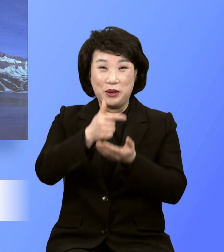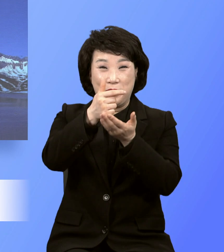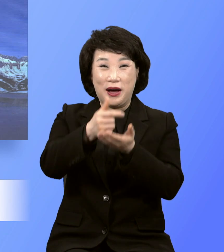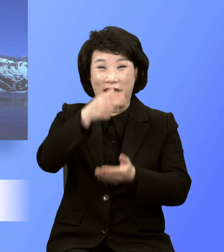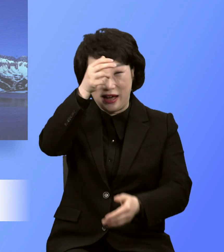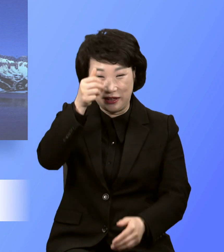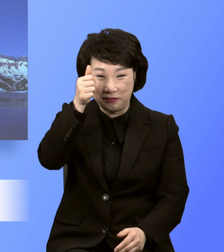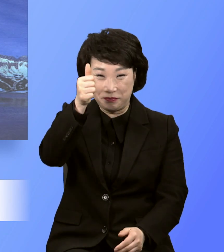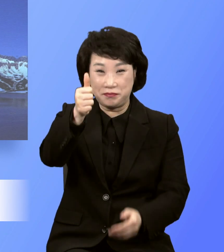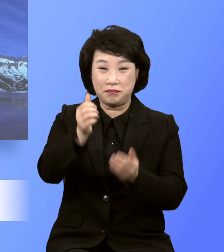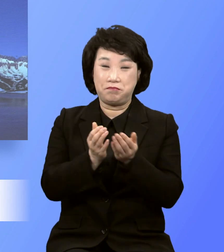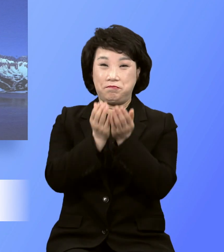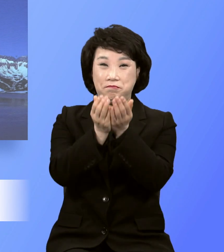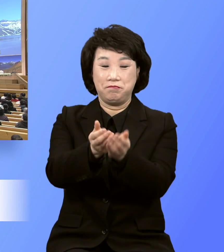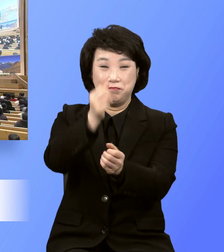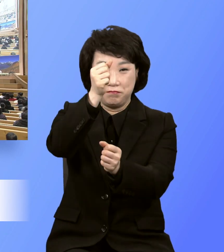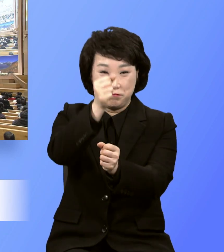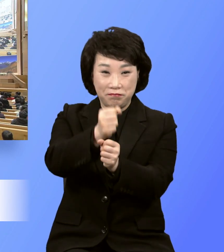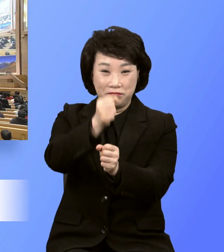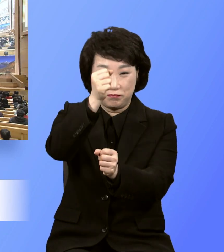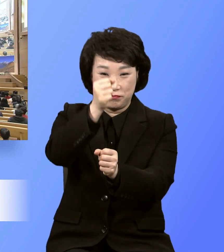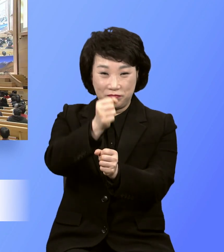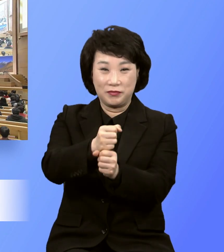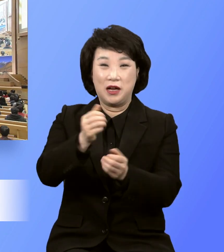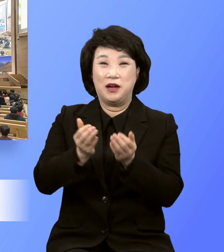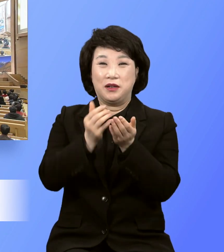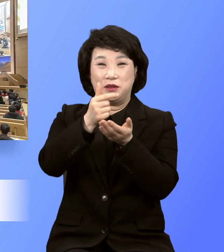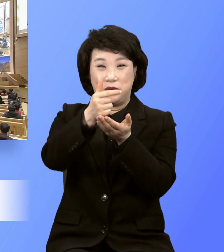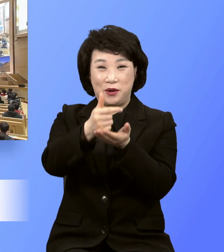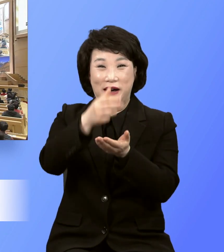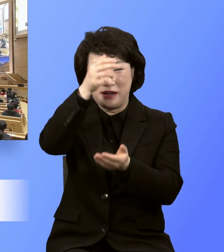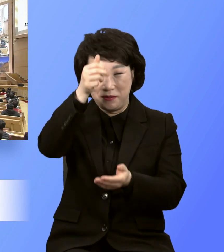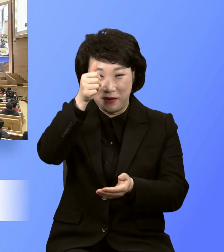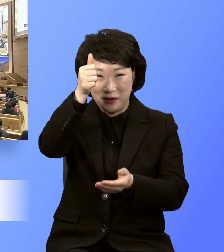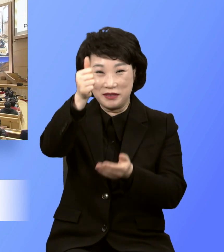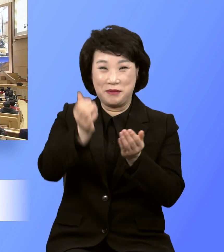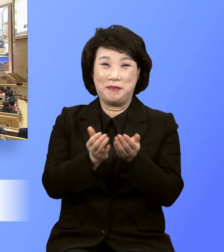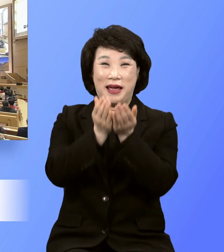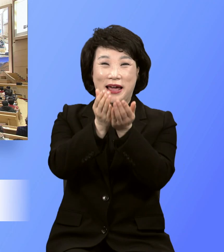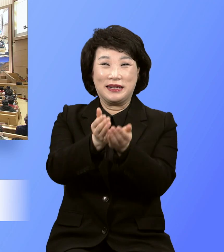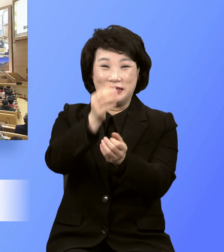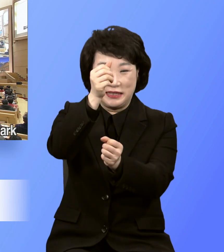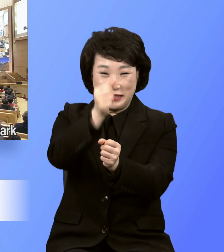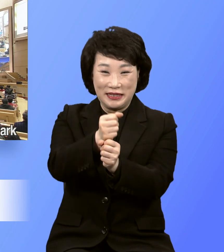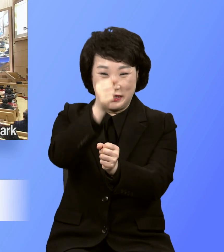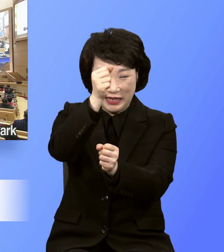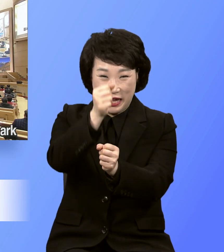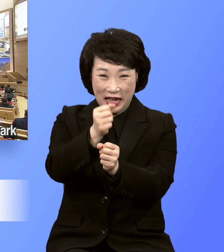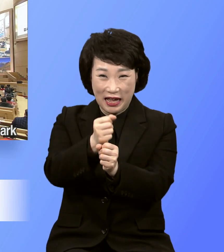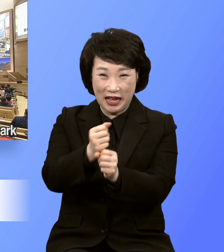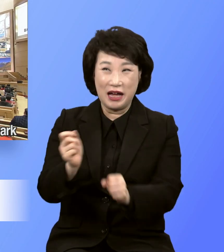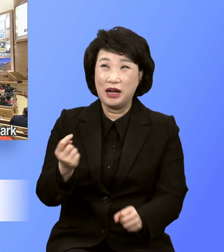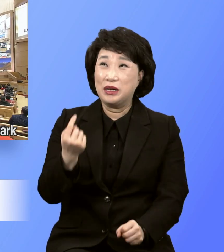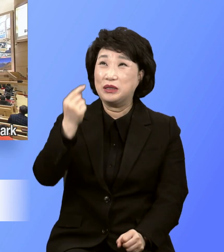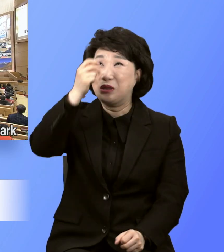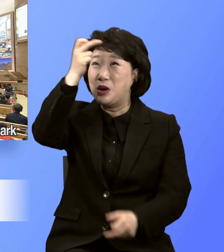할아버지 배 짓는다. 노아 할아버지